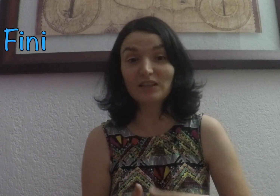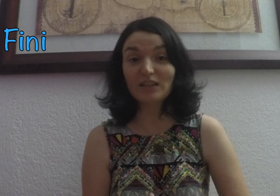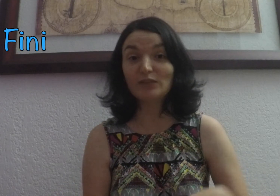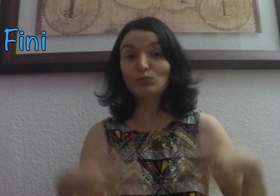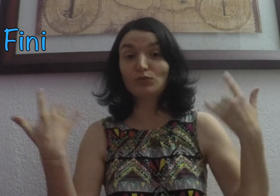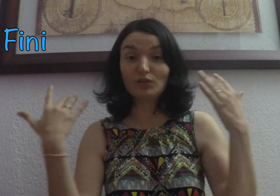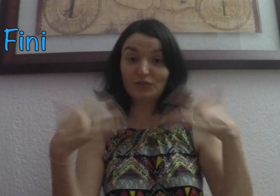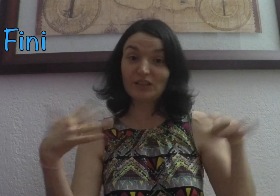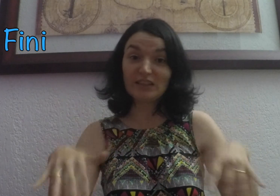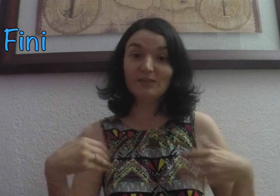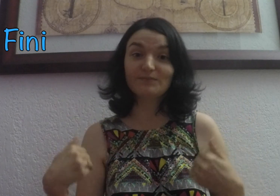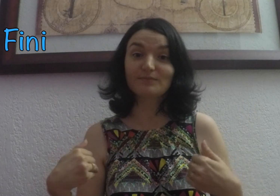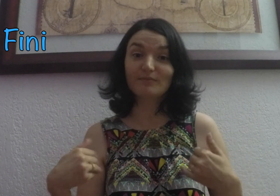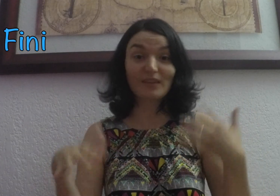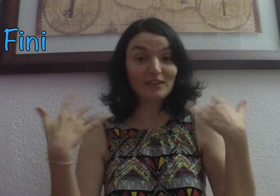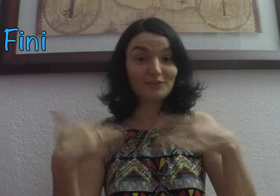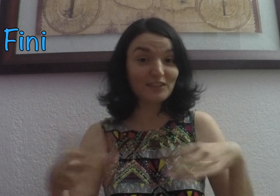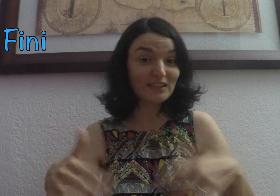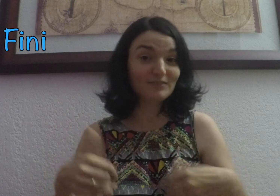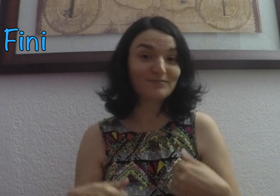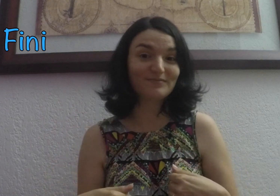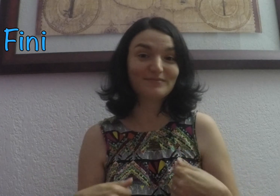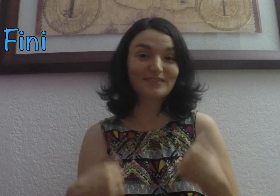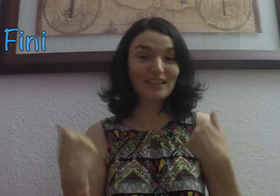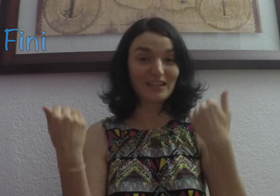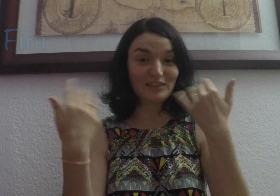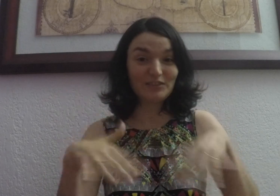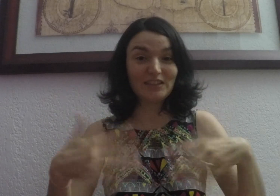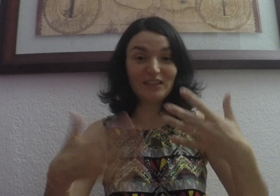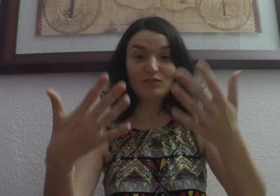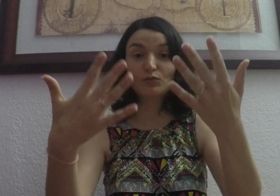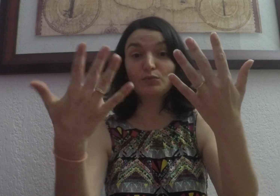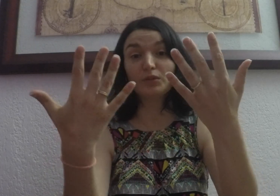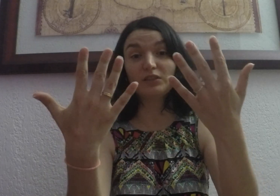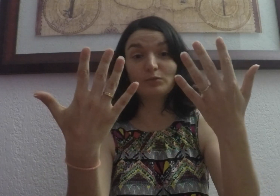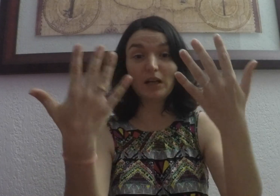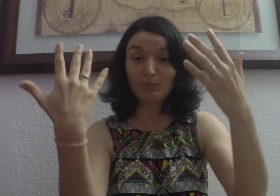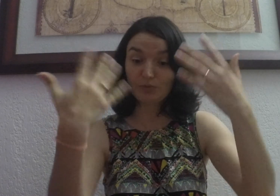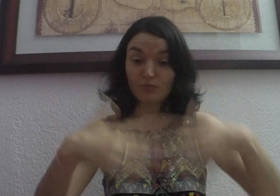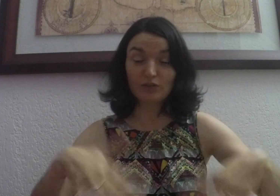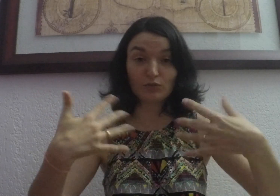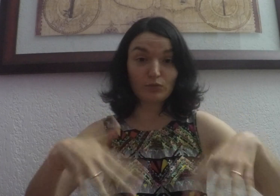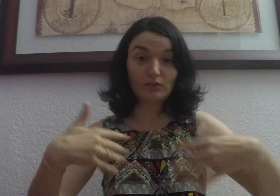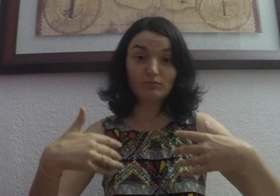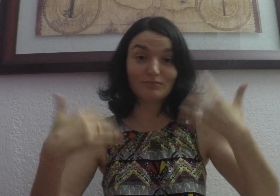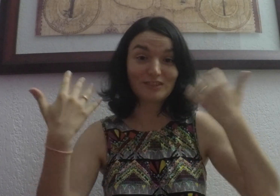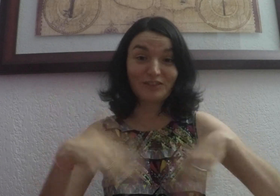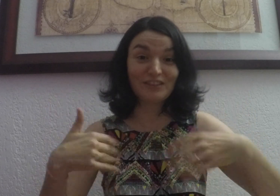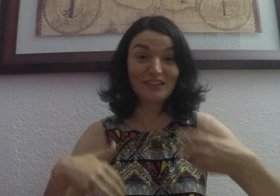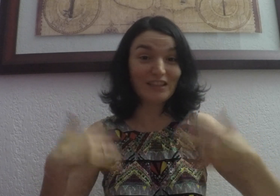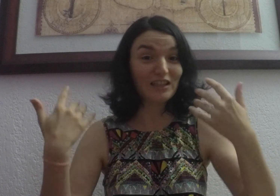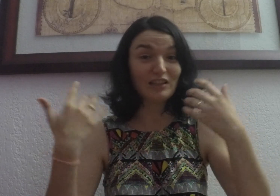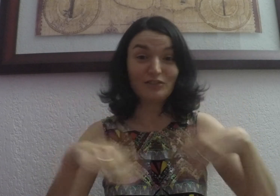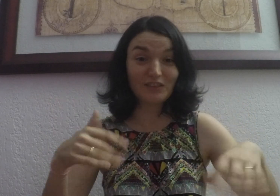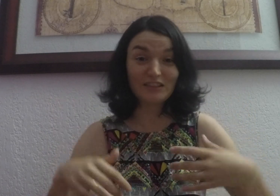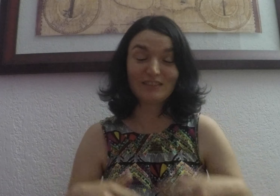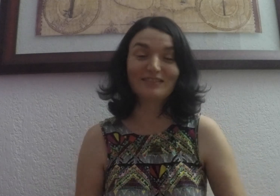Et donc, fini, fini, fini. Donc vous prenez vos mains et puis vous les secouez. Fini, fini.